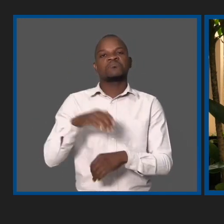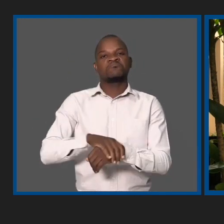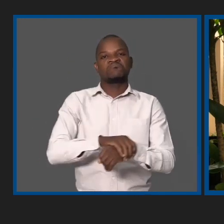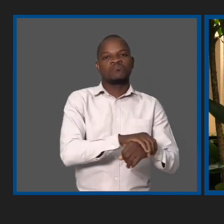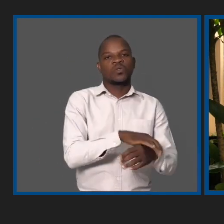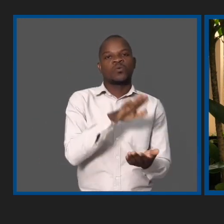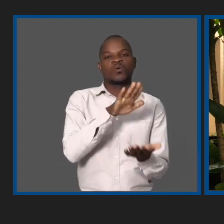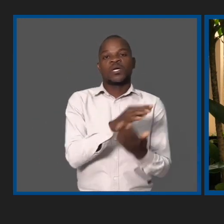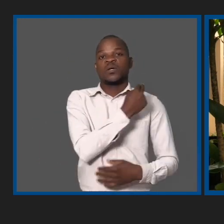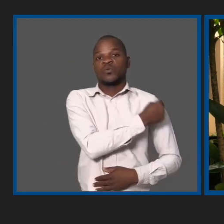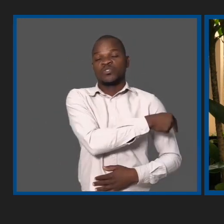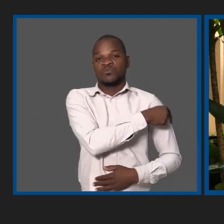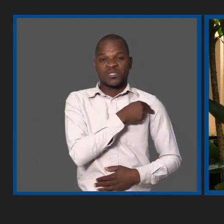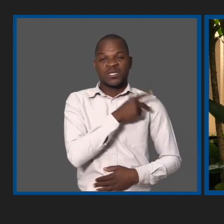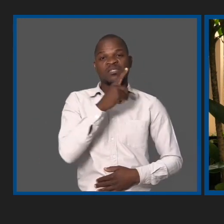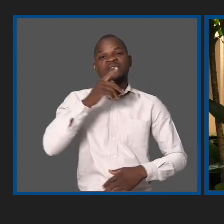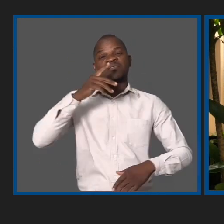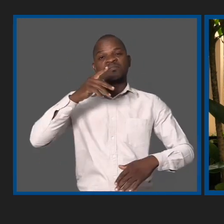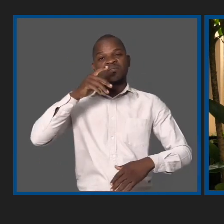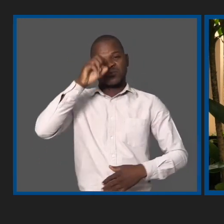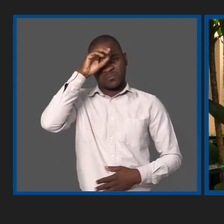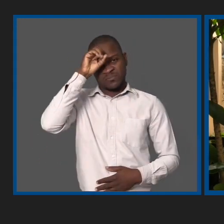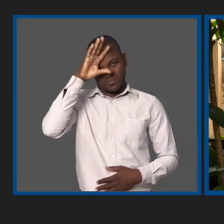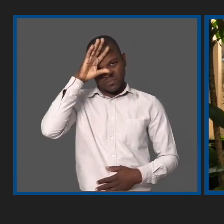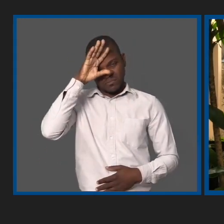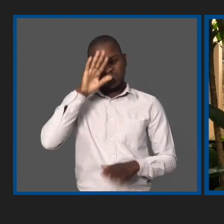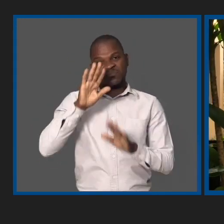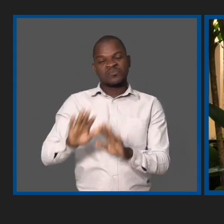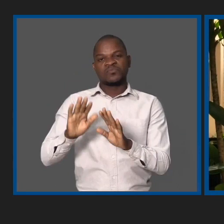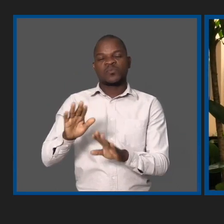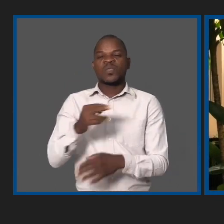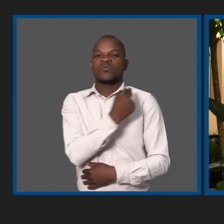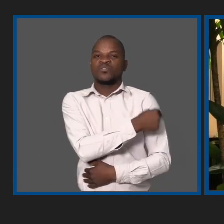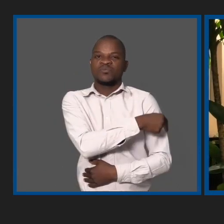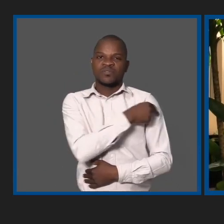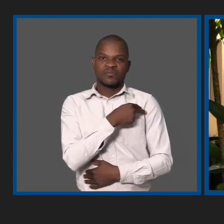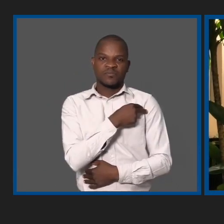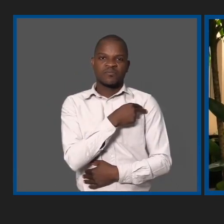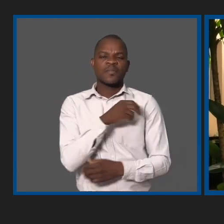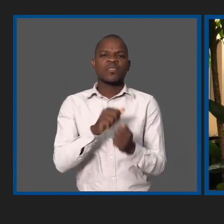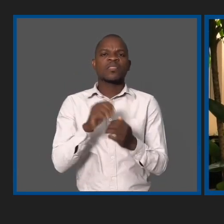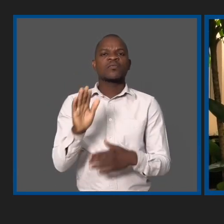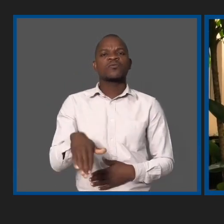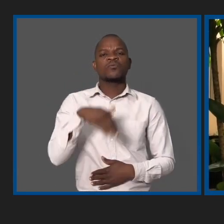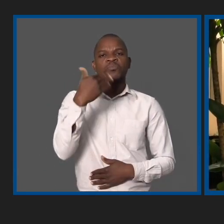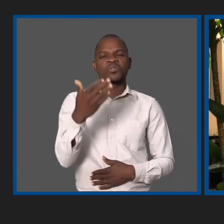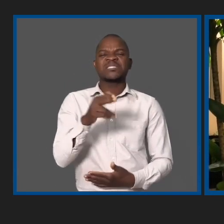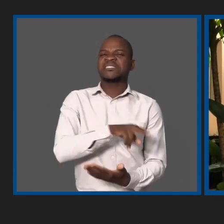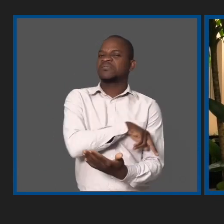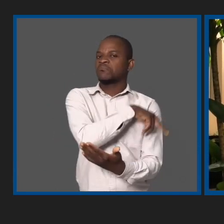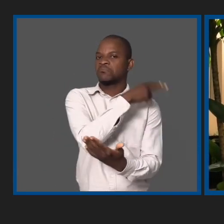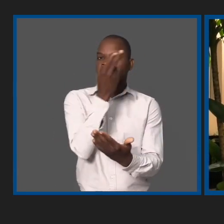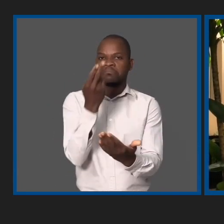acadêmico hospital. Em situação em Pretório. Então, ali, fui até a sala da